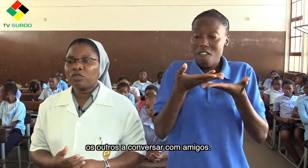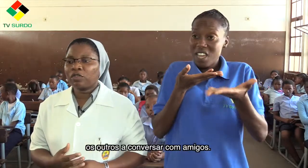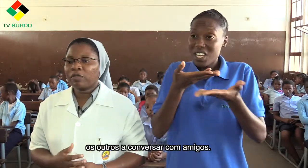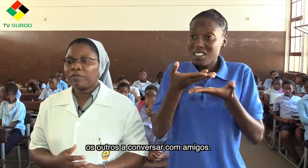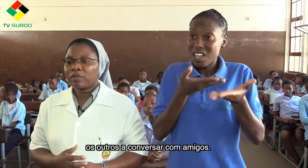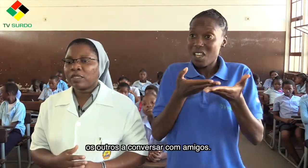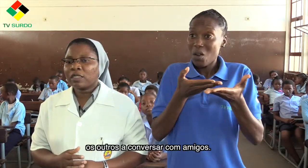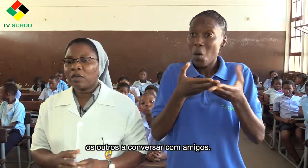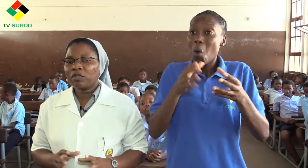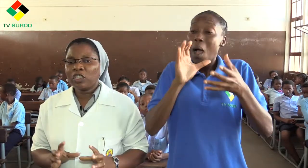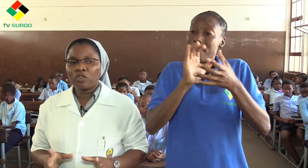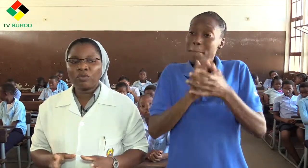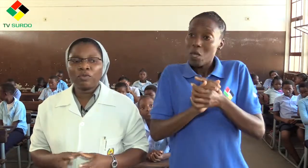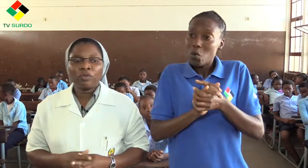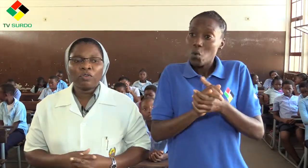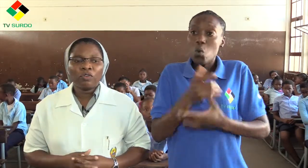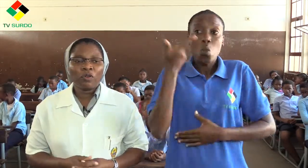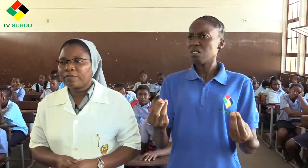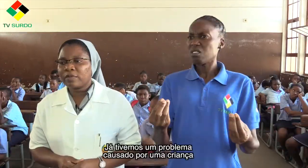os amigos.